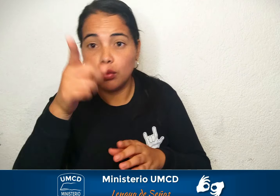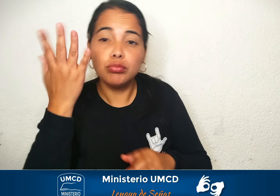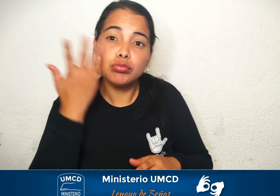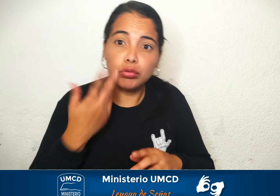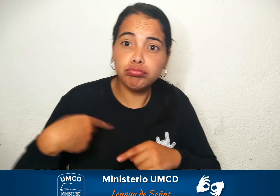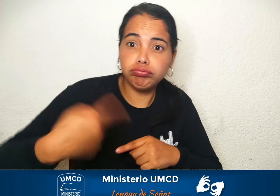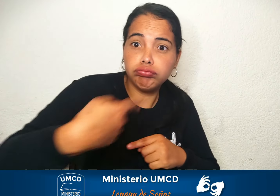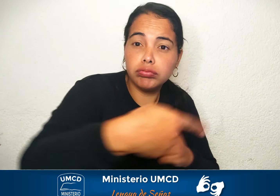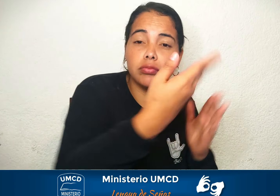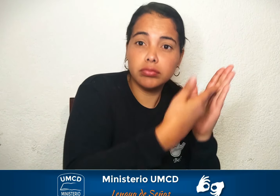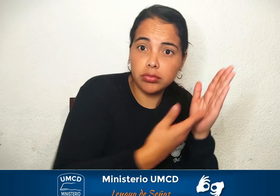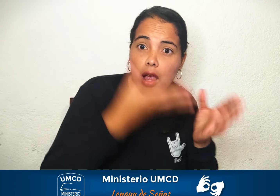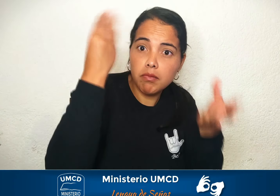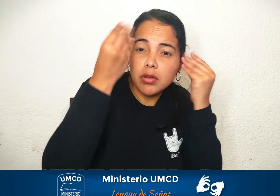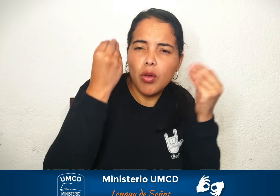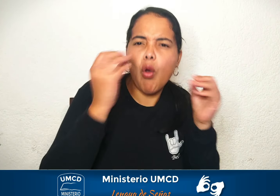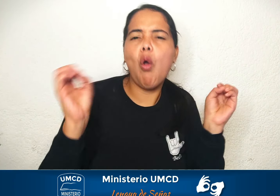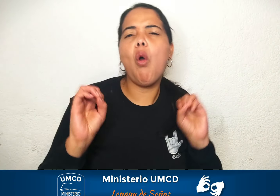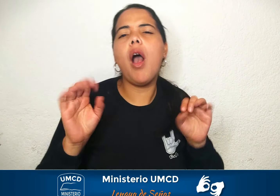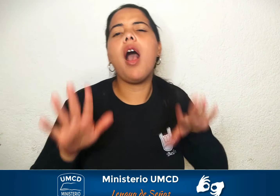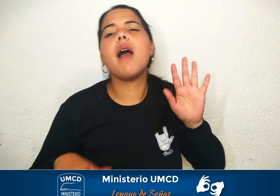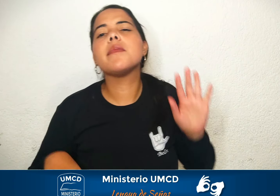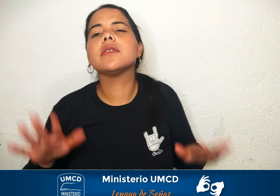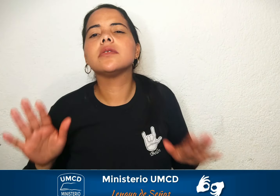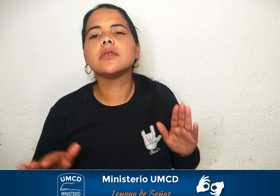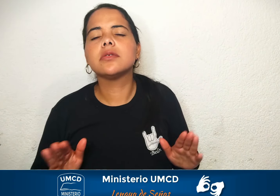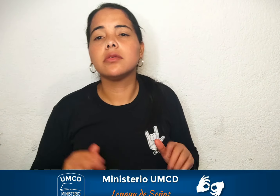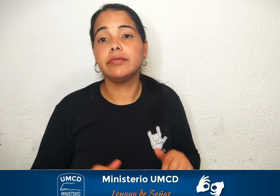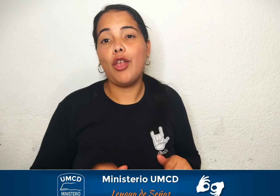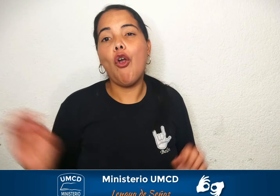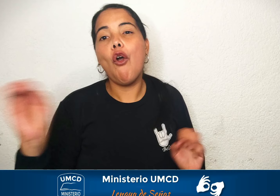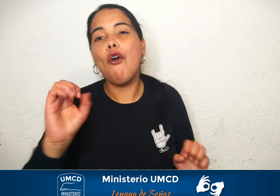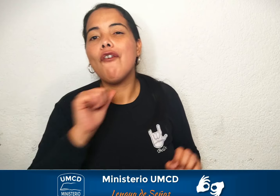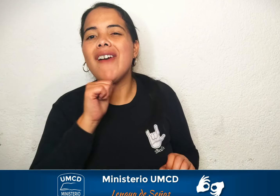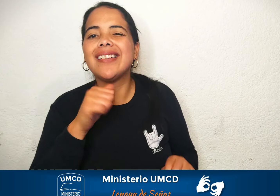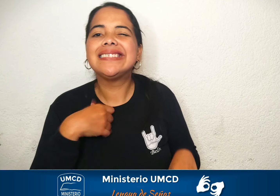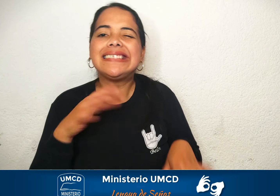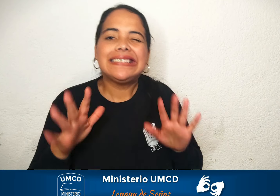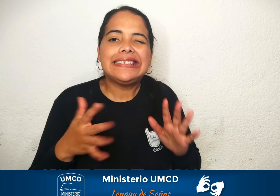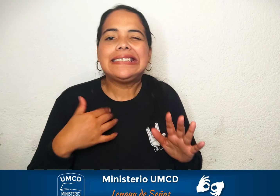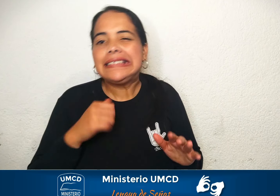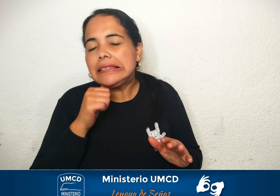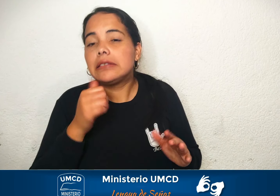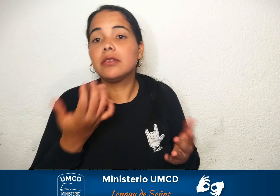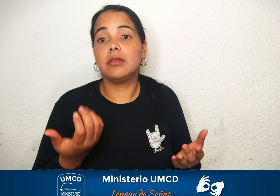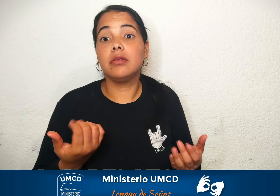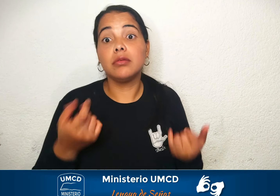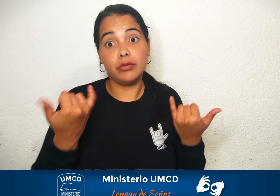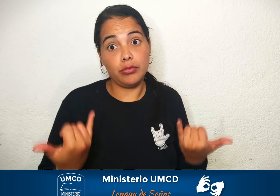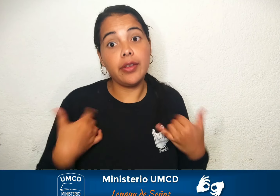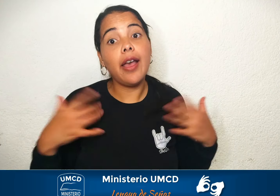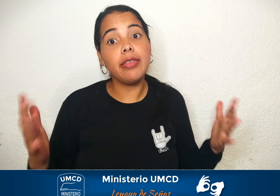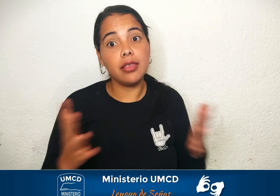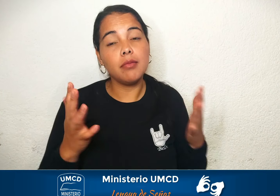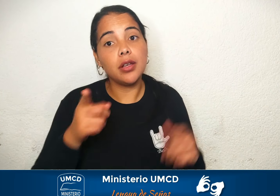cada día viendo cómo Dios va transformando su vida? ¿O le falta tomar esa decisión?